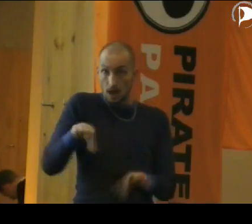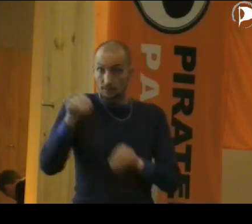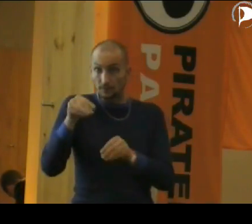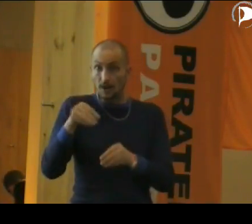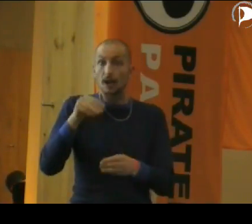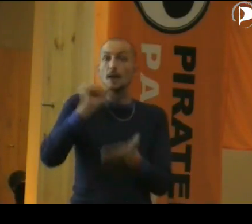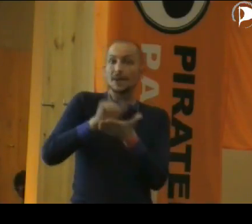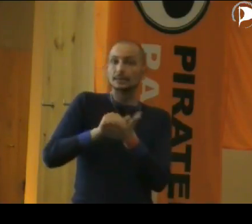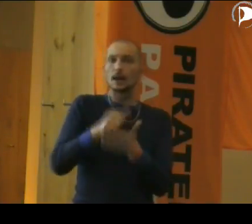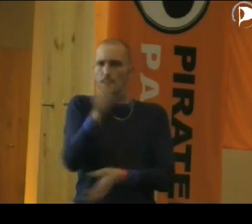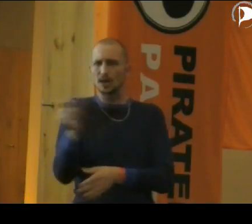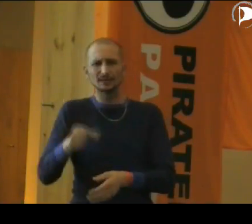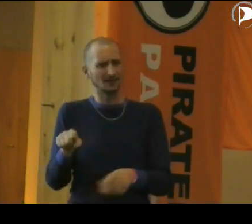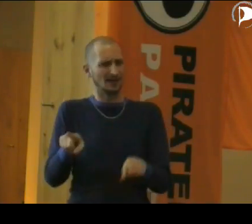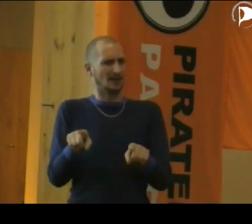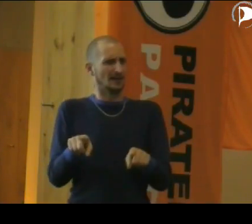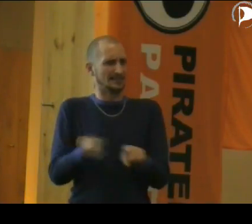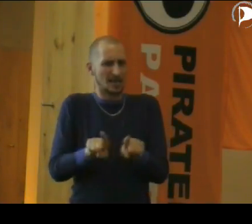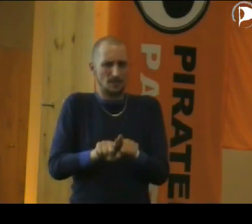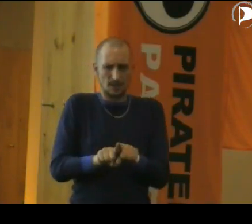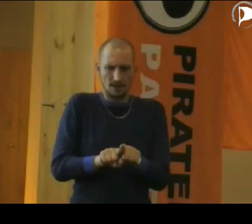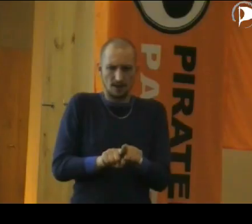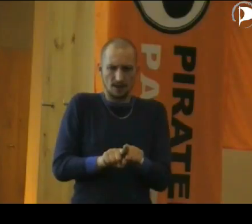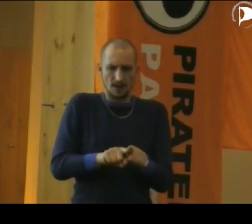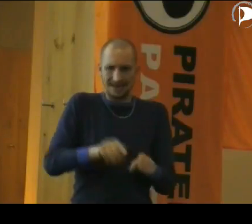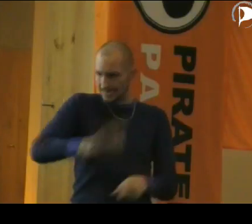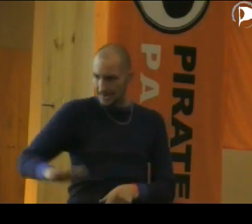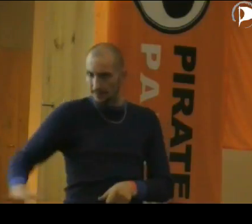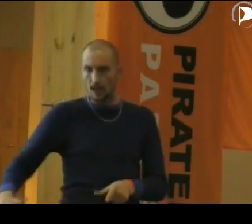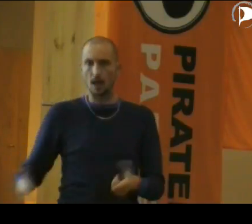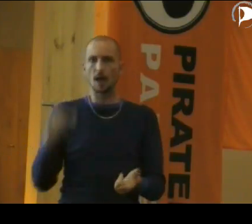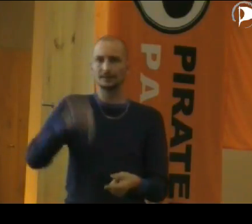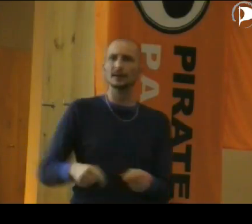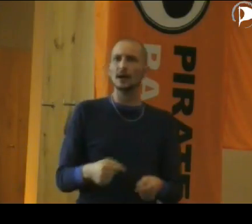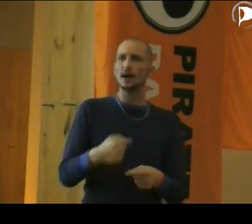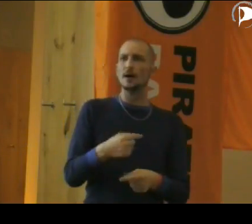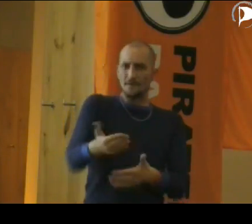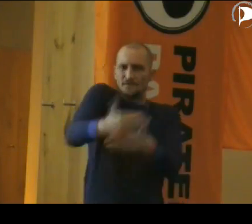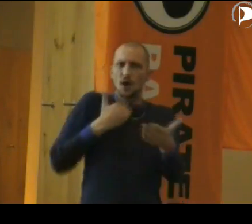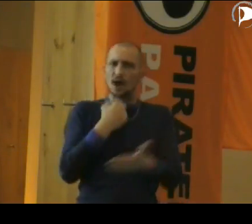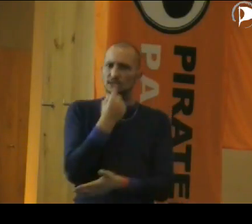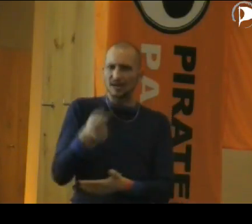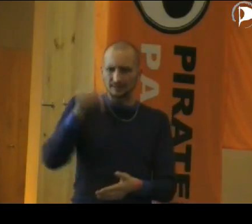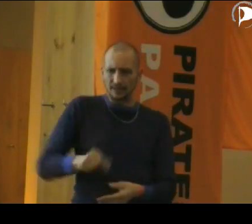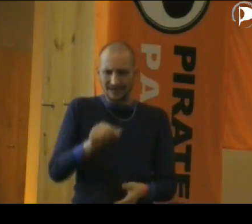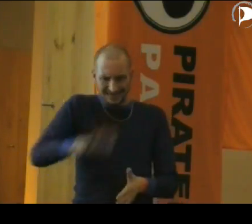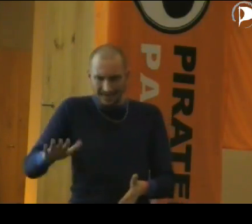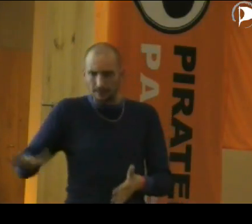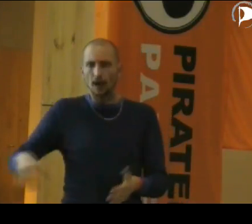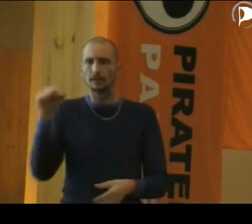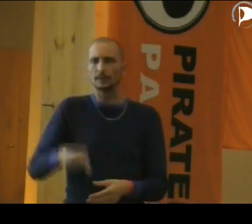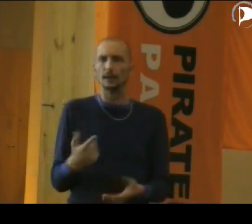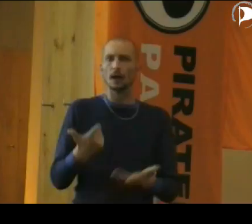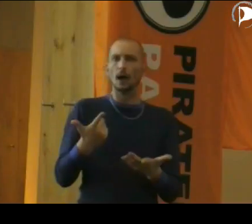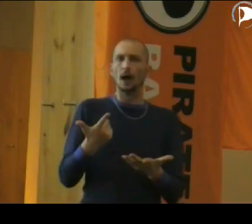sämtliche kinder und auch deinen ton getroffen für die ganze zeit vorhin ist er so viele schmale aber ich musste wieder wachstum menschen